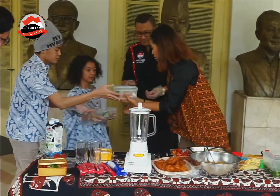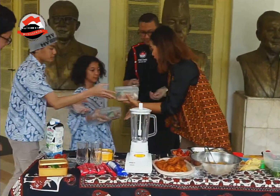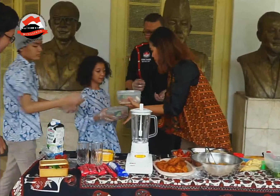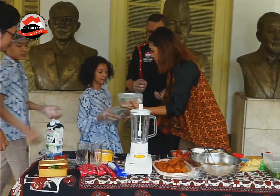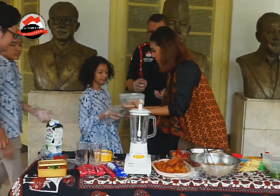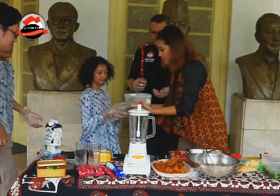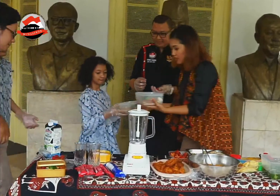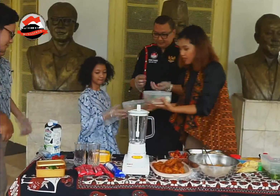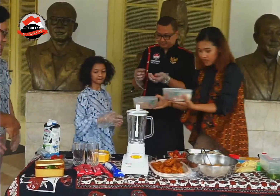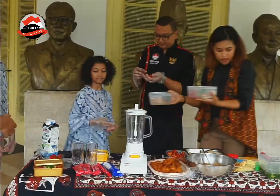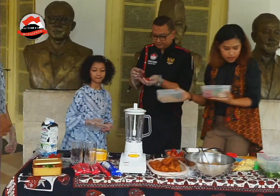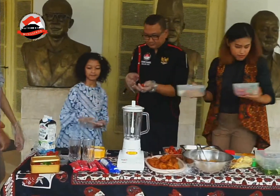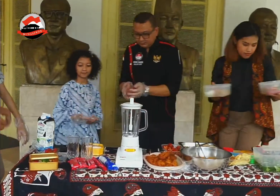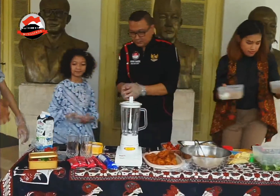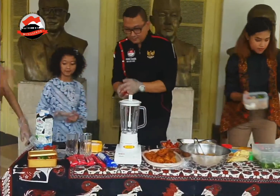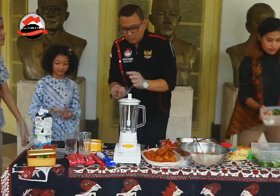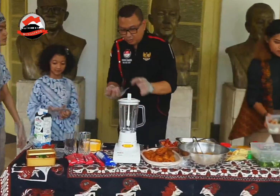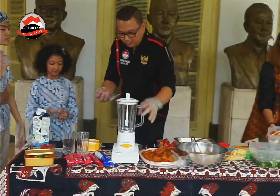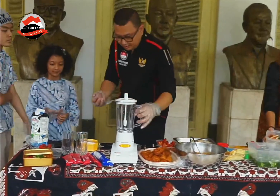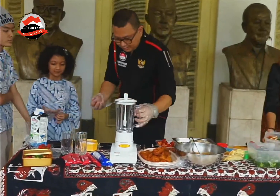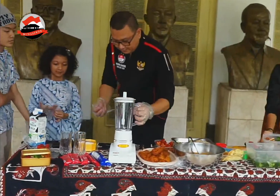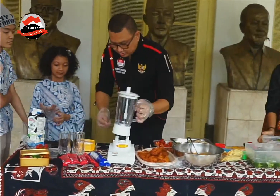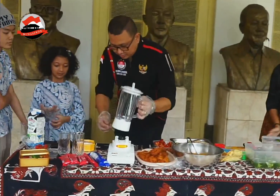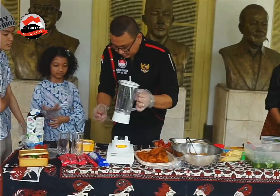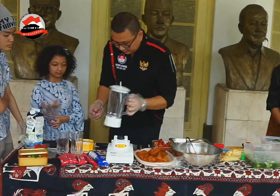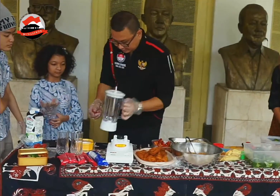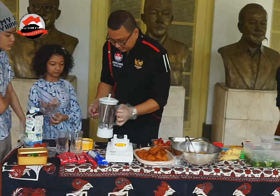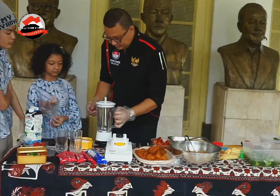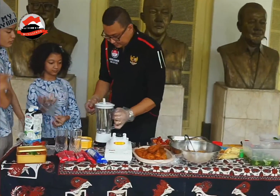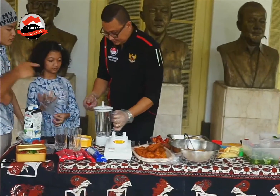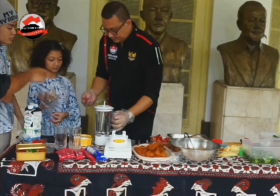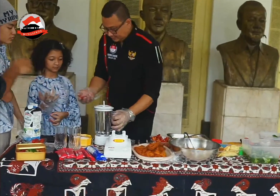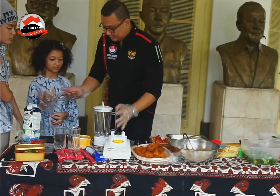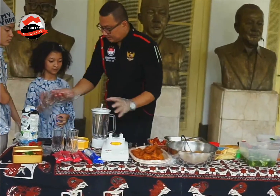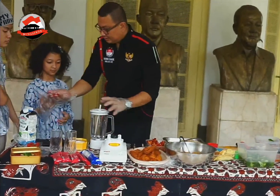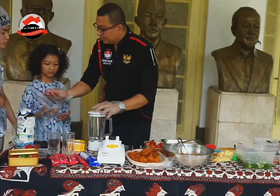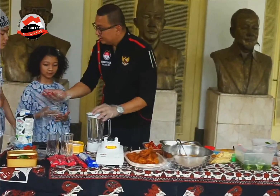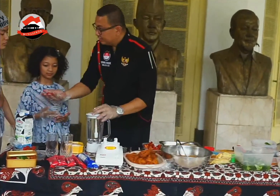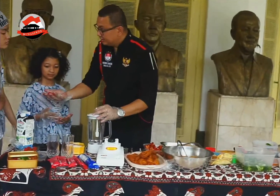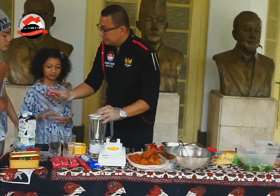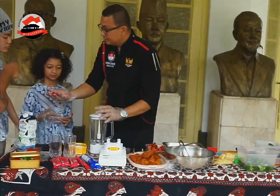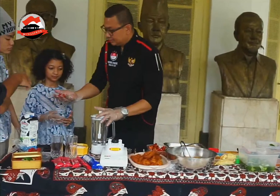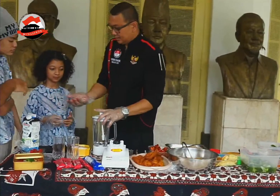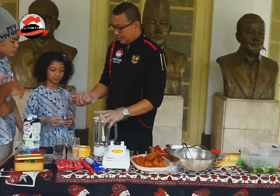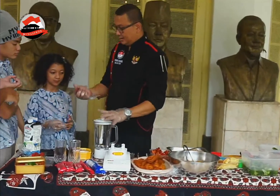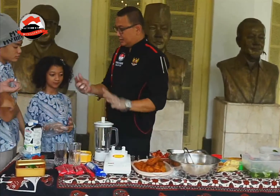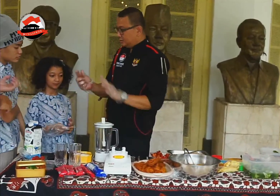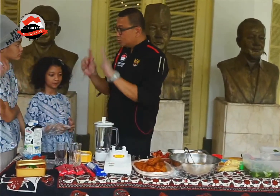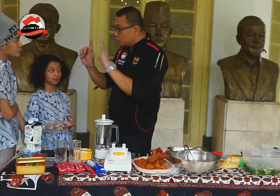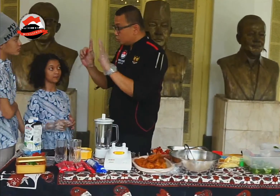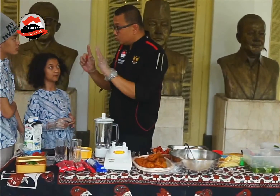Juga ya. Nih, Paul masukin ini